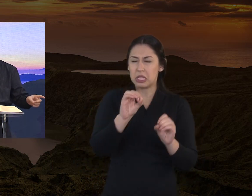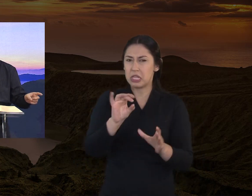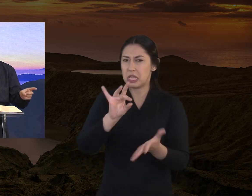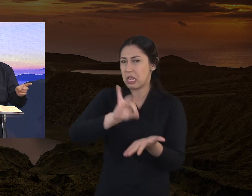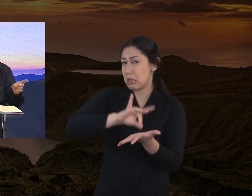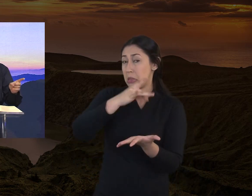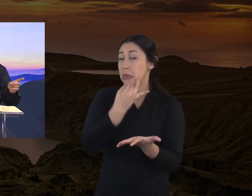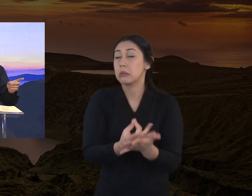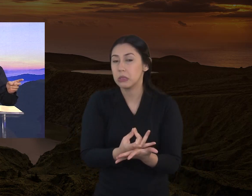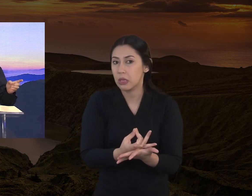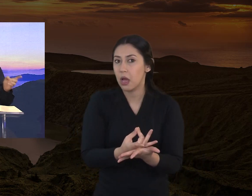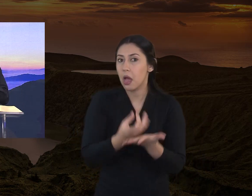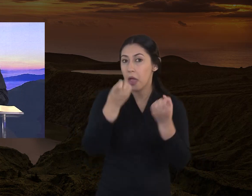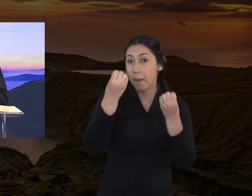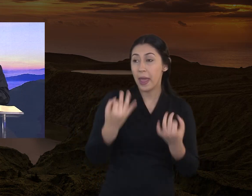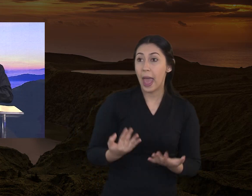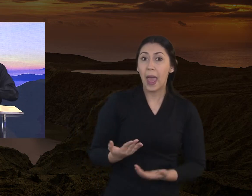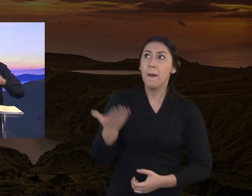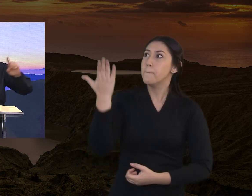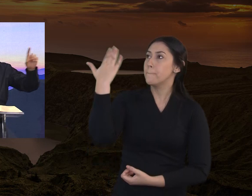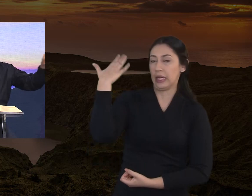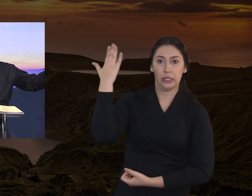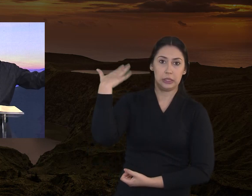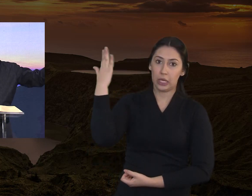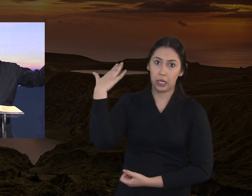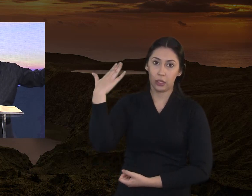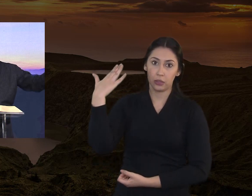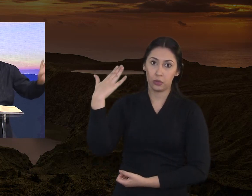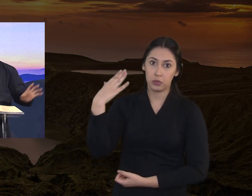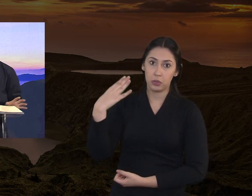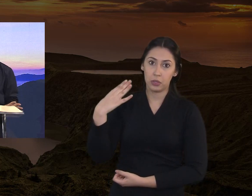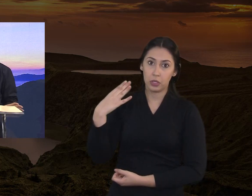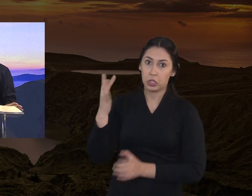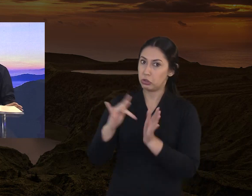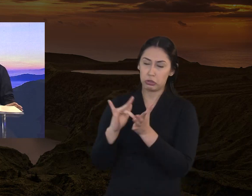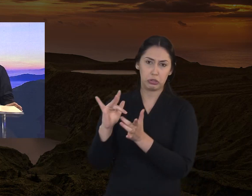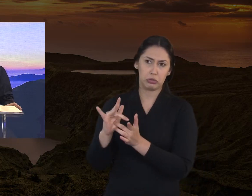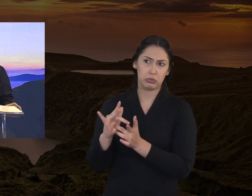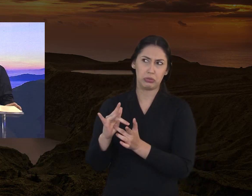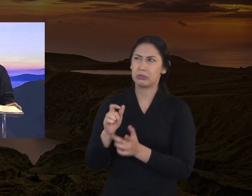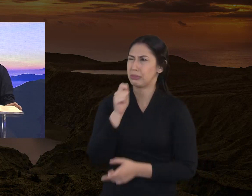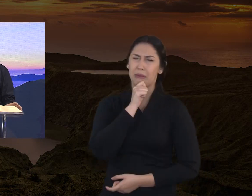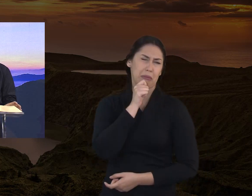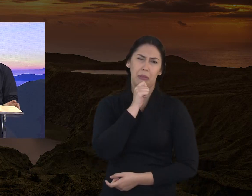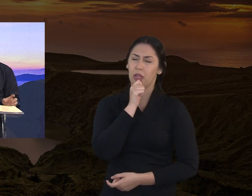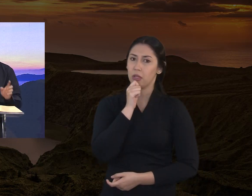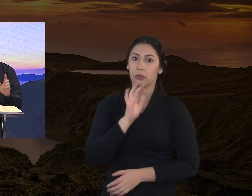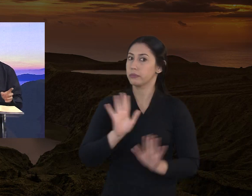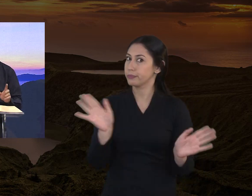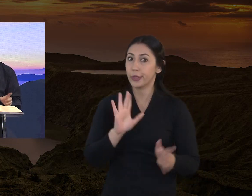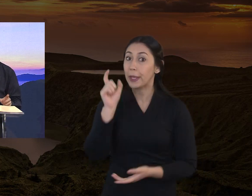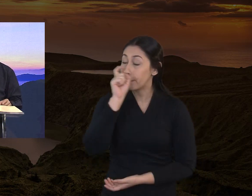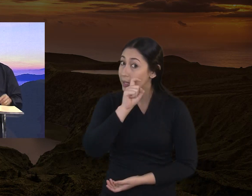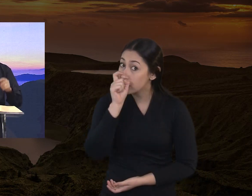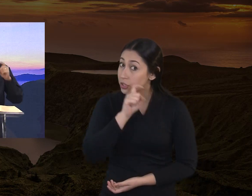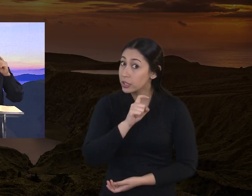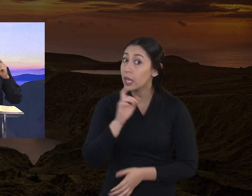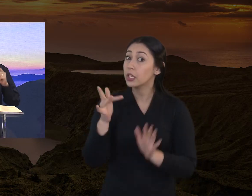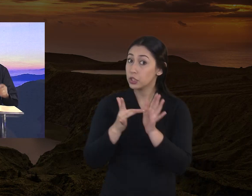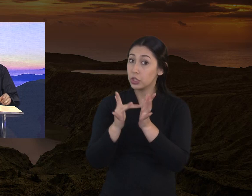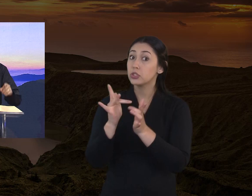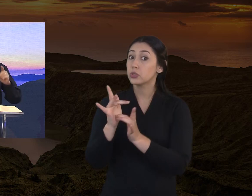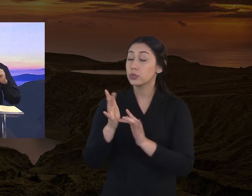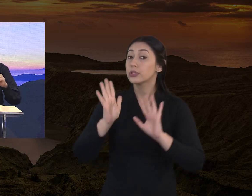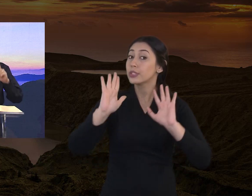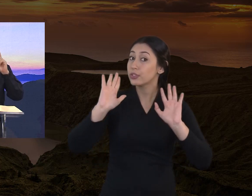dizem que Cristo não existia como Deus na eternidade passada. Não, isso não é verdade. Cristo